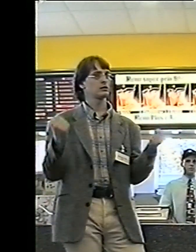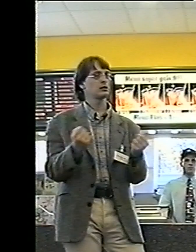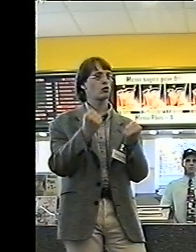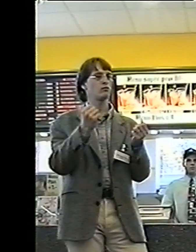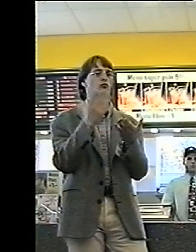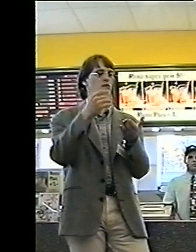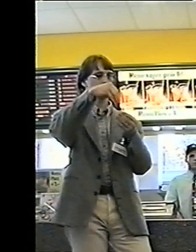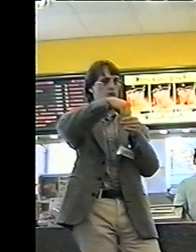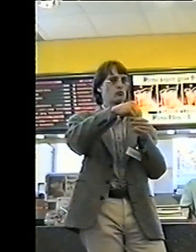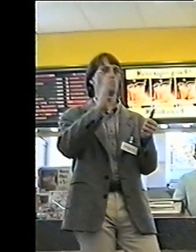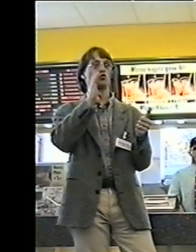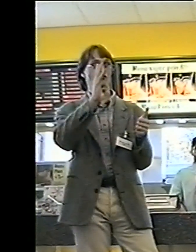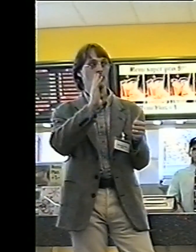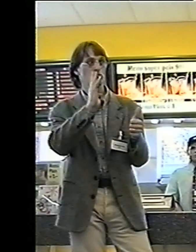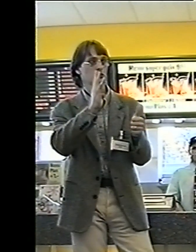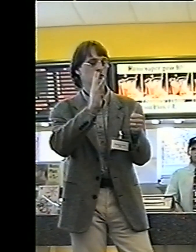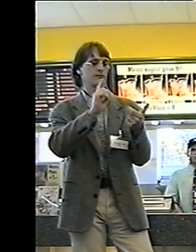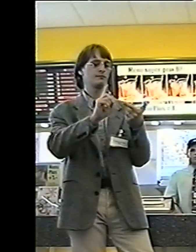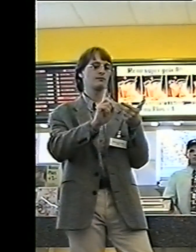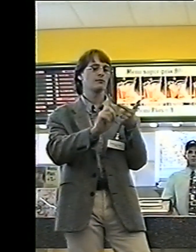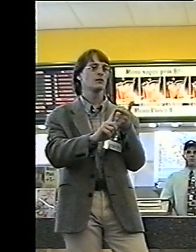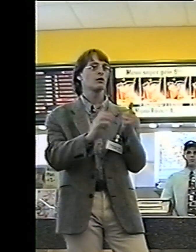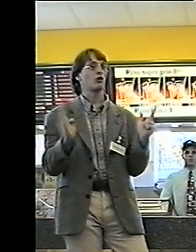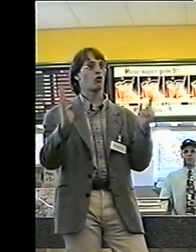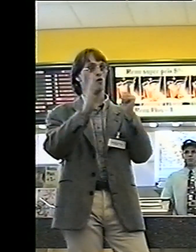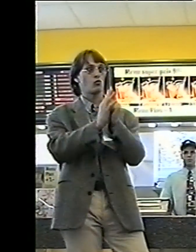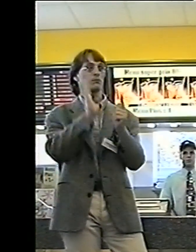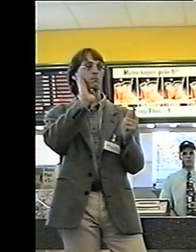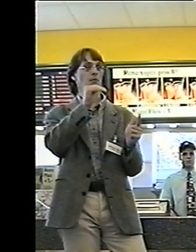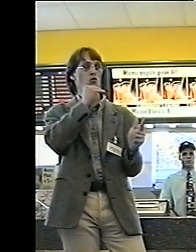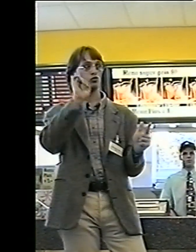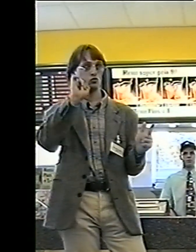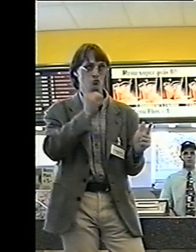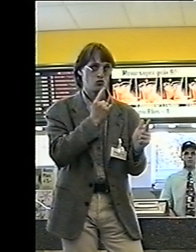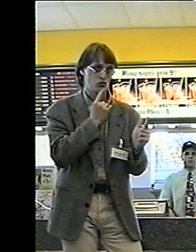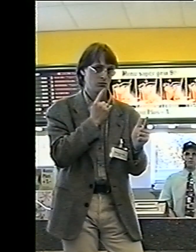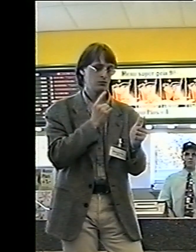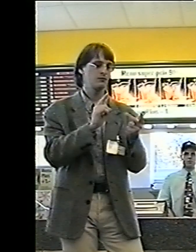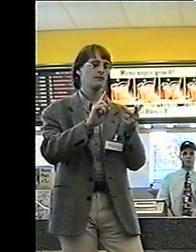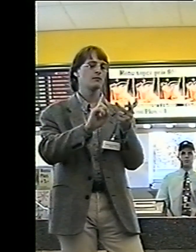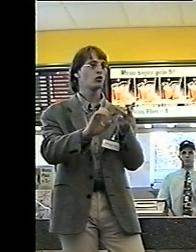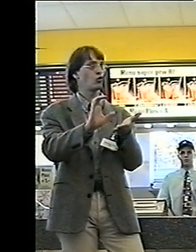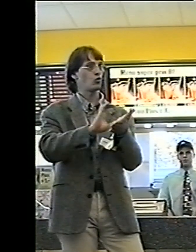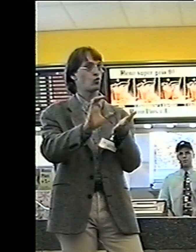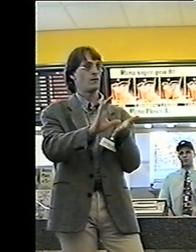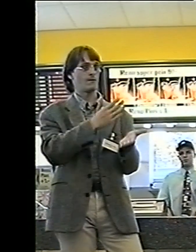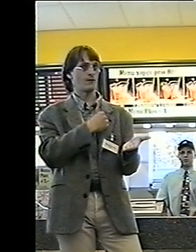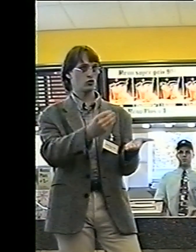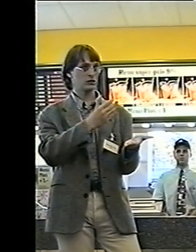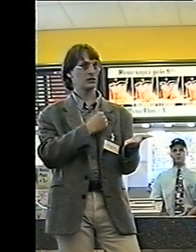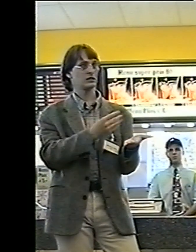suis responsable. Nous organisons également des conférences, des rencontres pour les parents